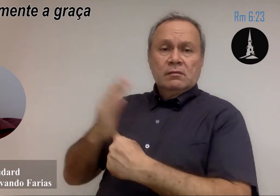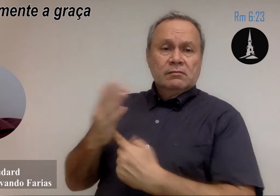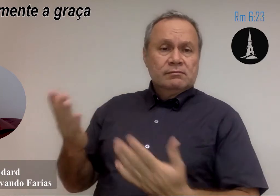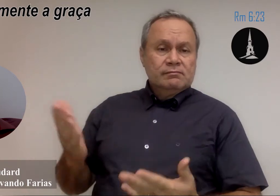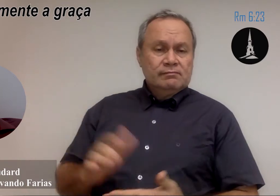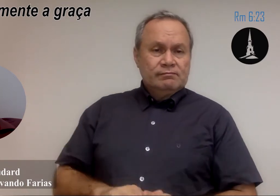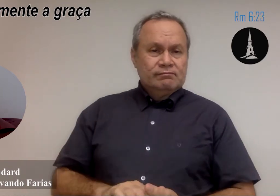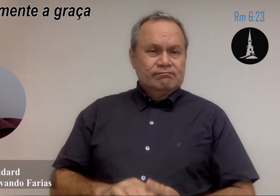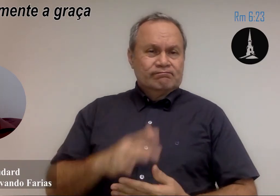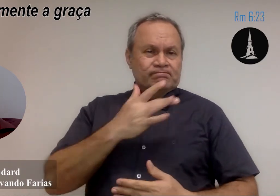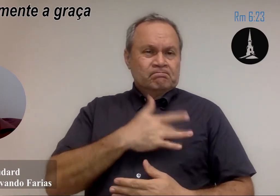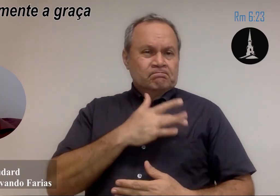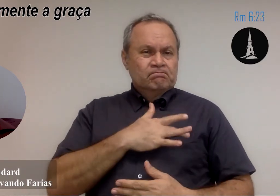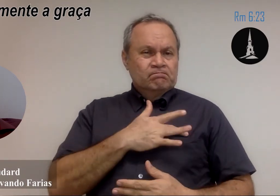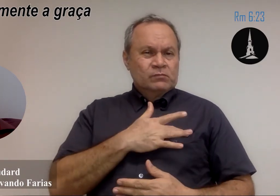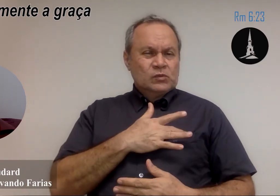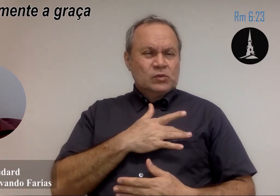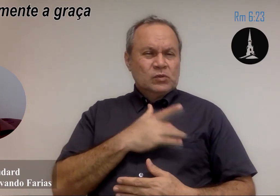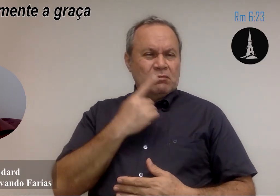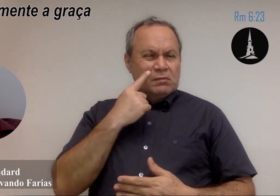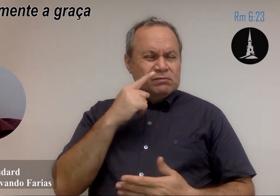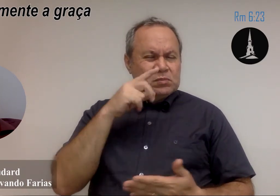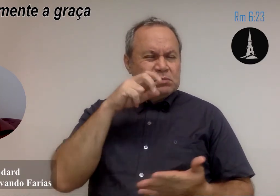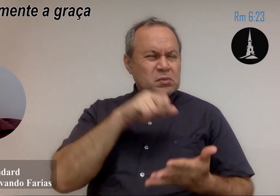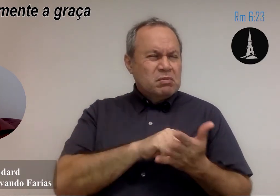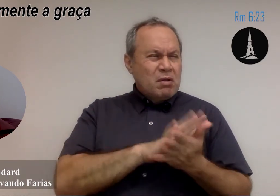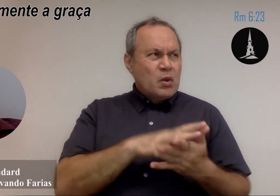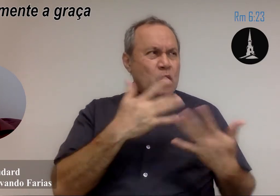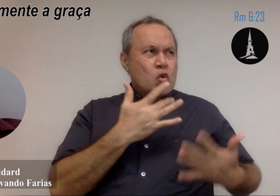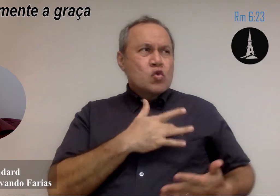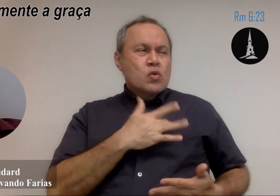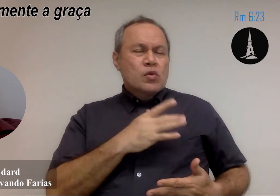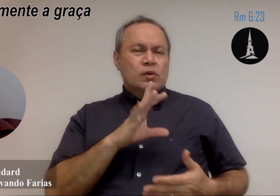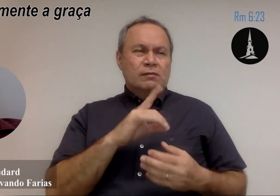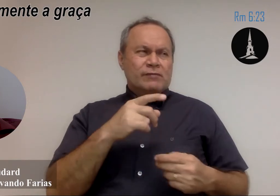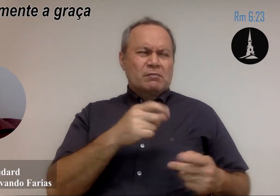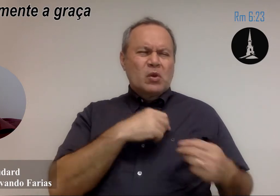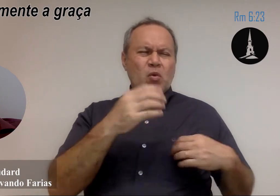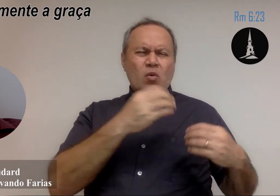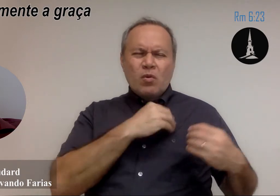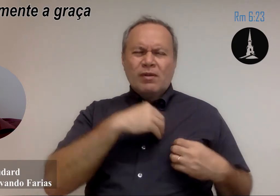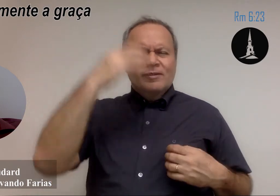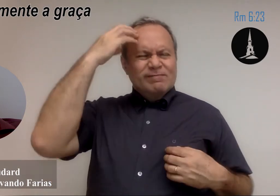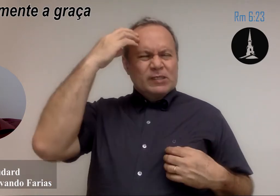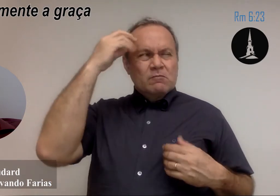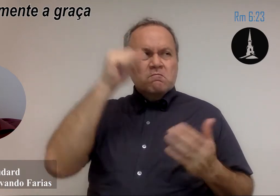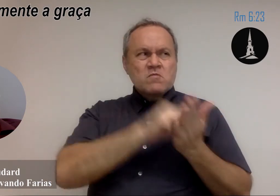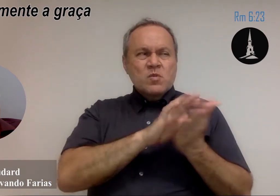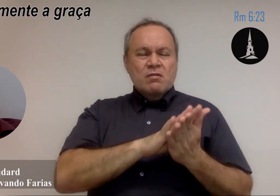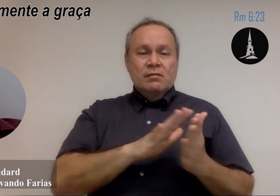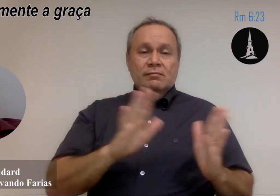A misericórdia é o castigo que deixamos de receber apesar de merecer. Deus sabe